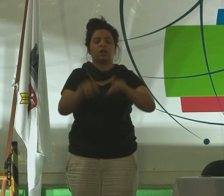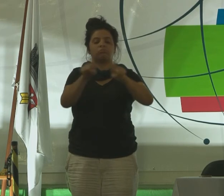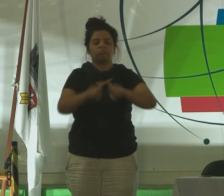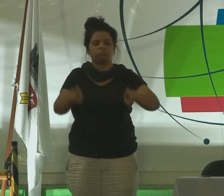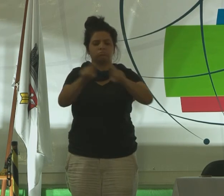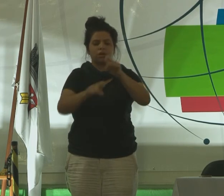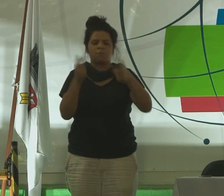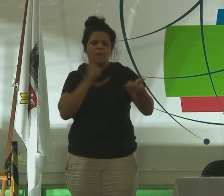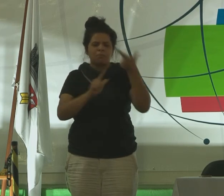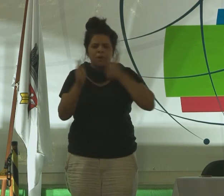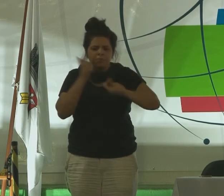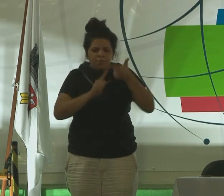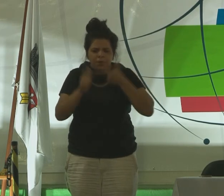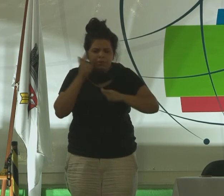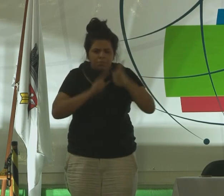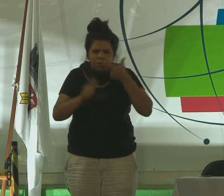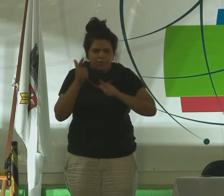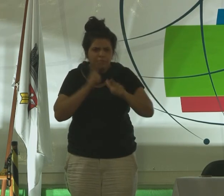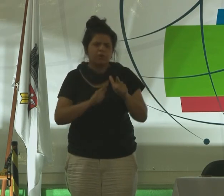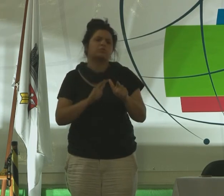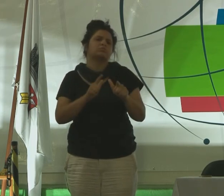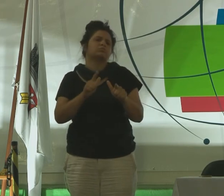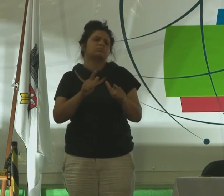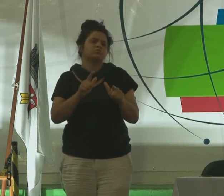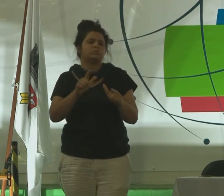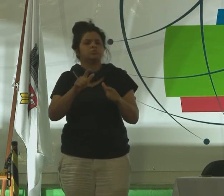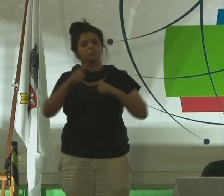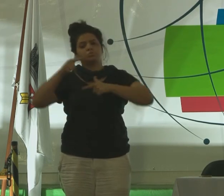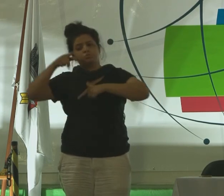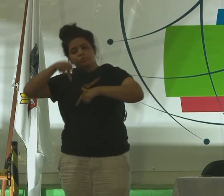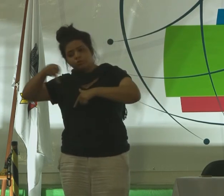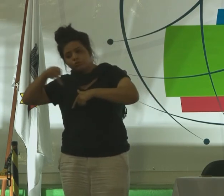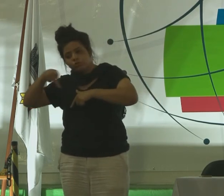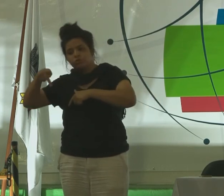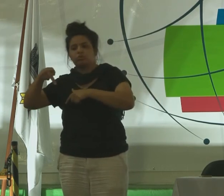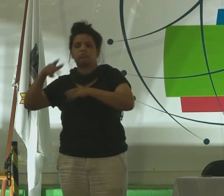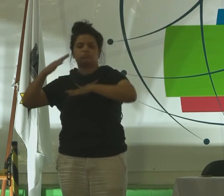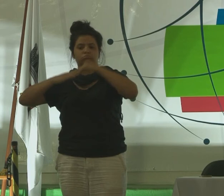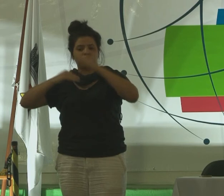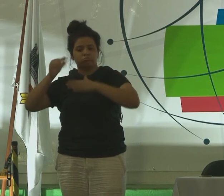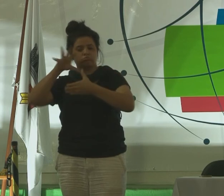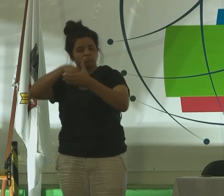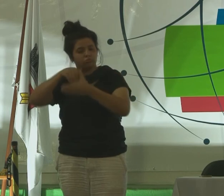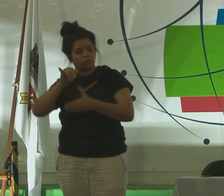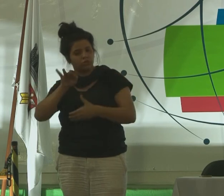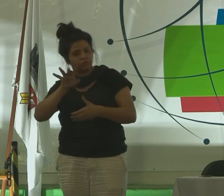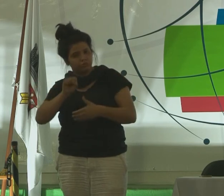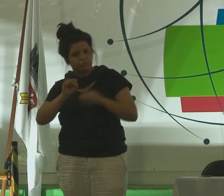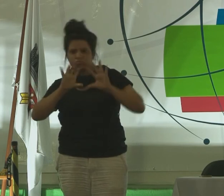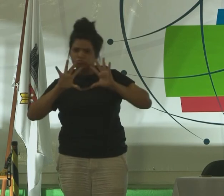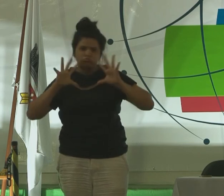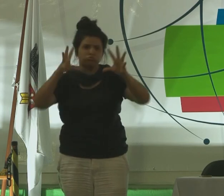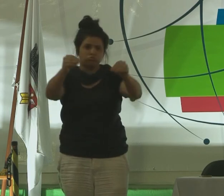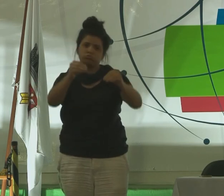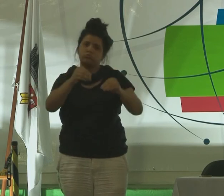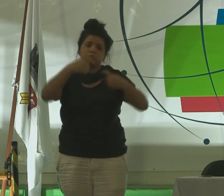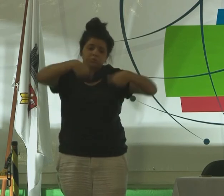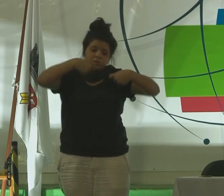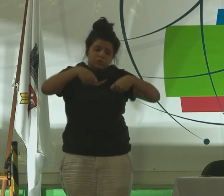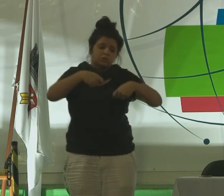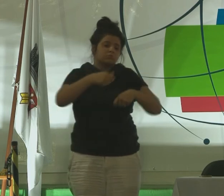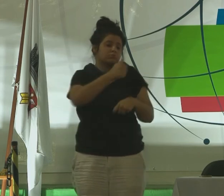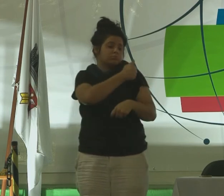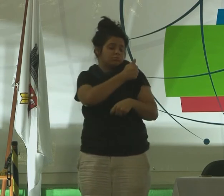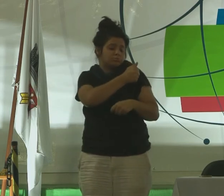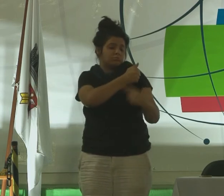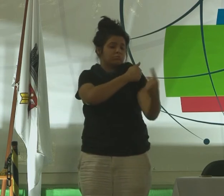né, continuamente em processo os nossos professores, os nossos servidores em geral, se a gente também não faz esse processo, não